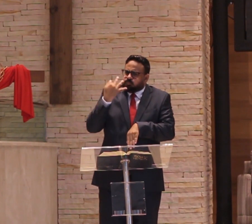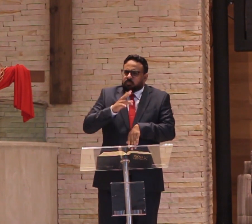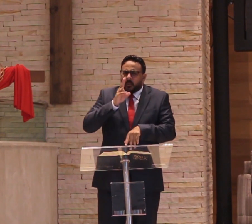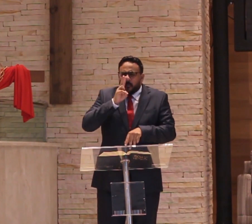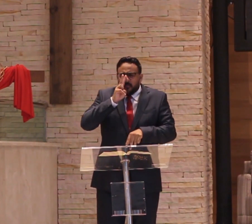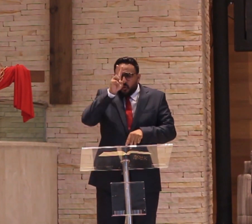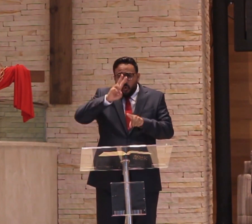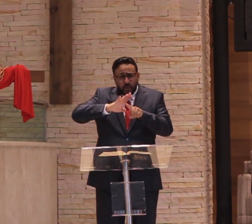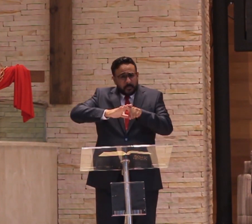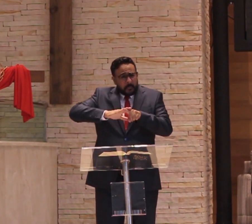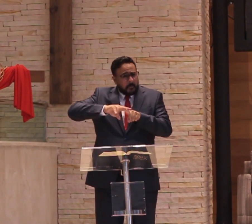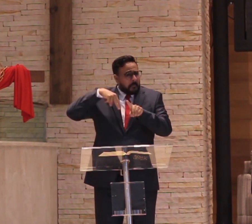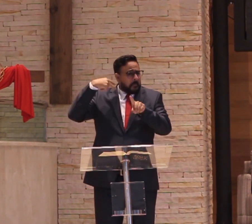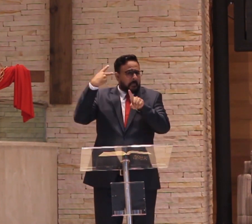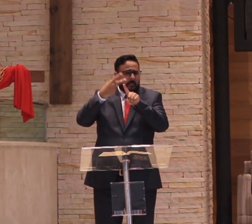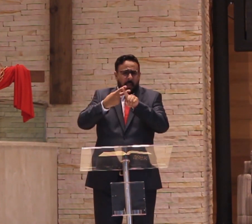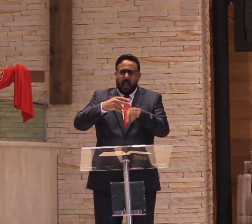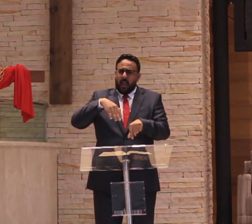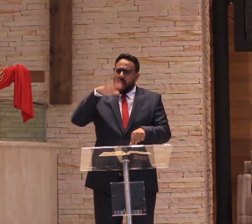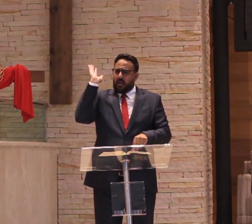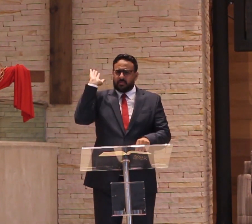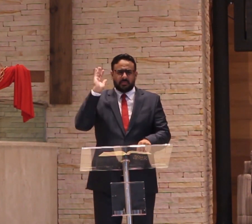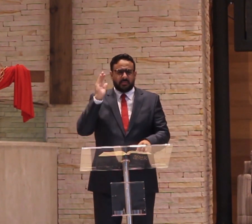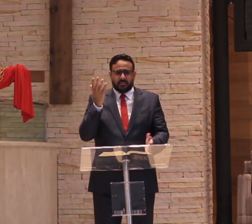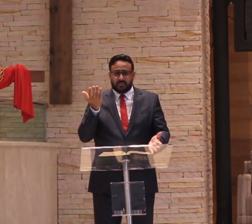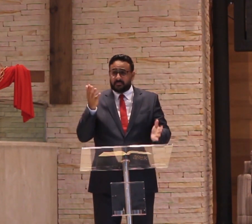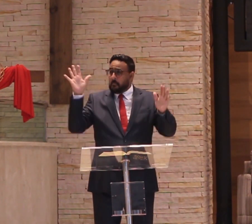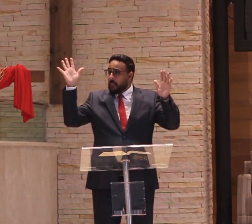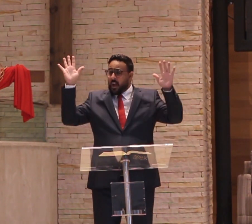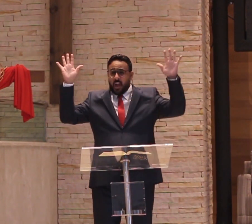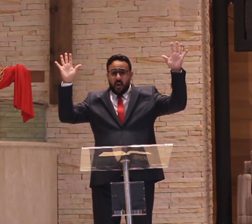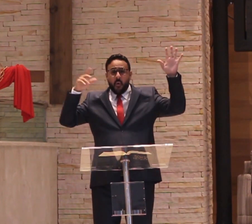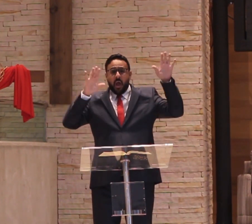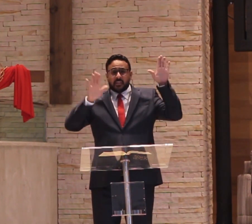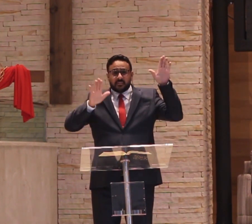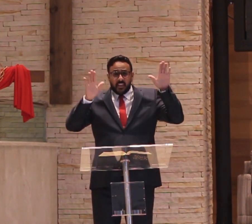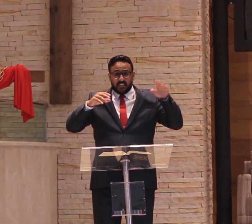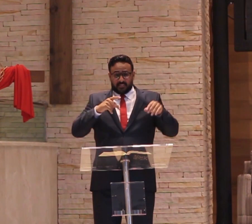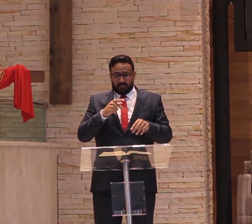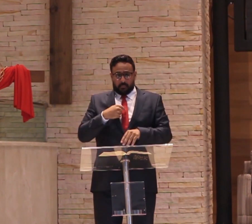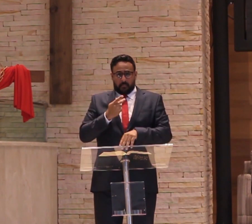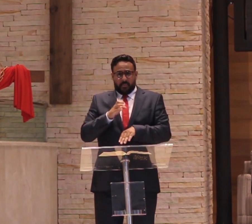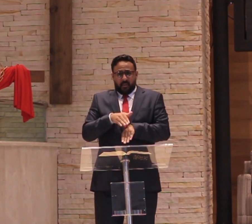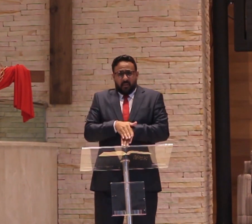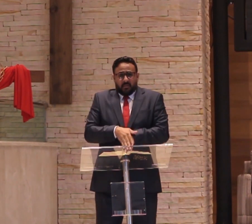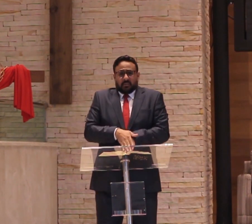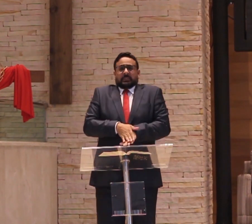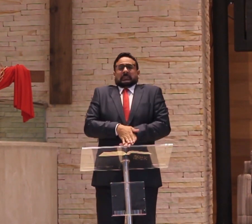do corpo no pé pregado, nos pés pregados na cruz. E Jesus ele